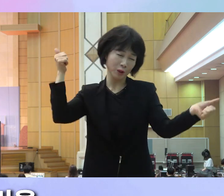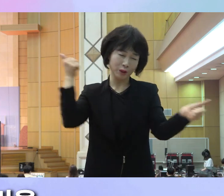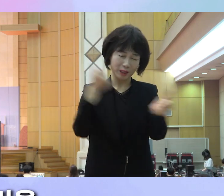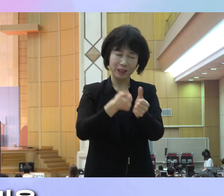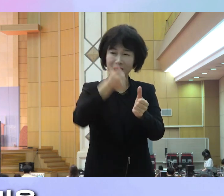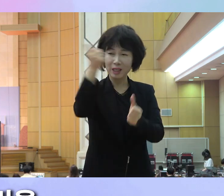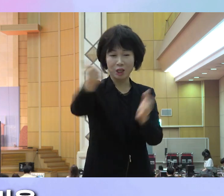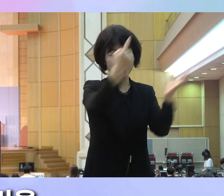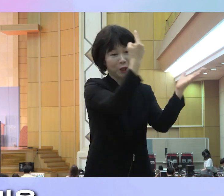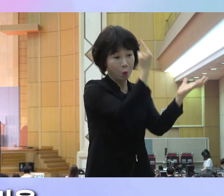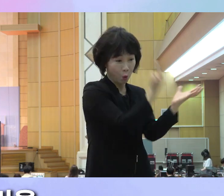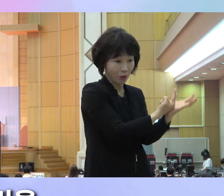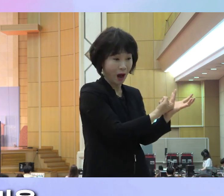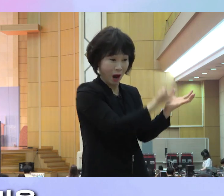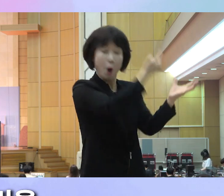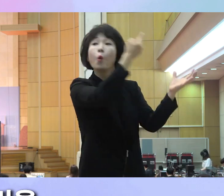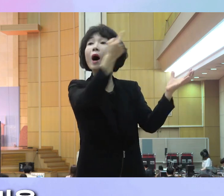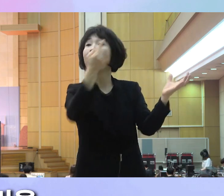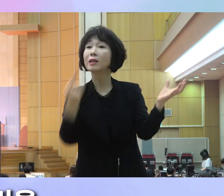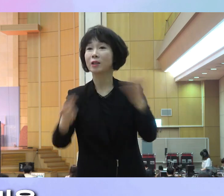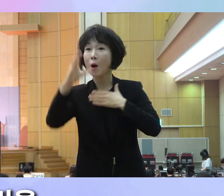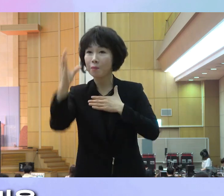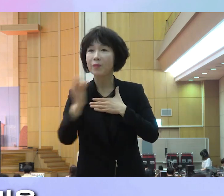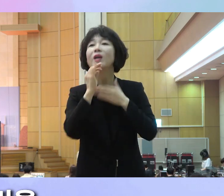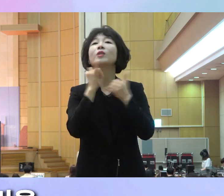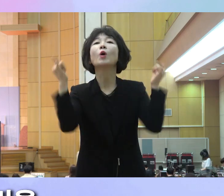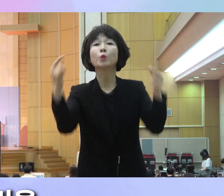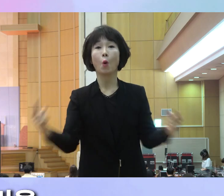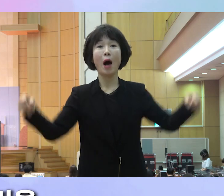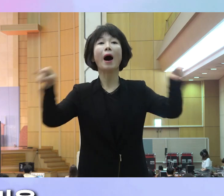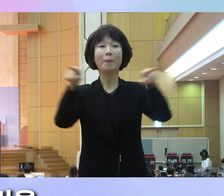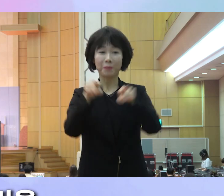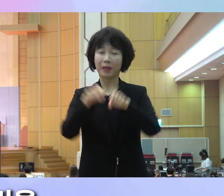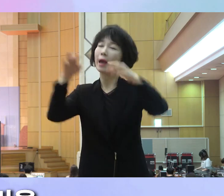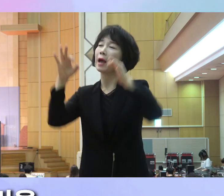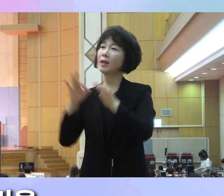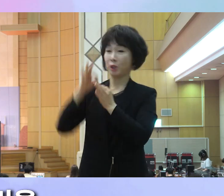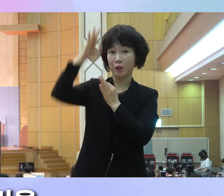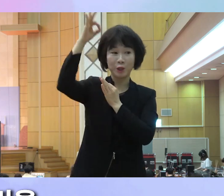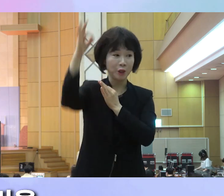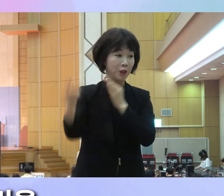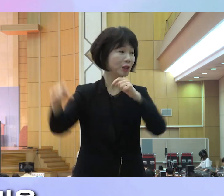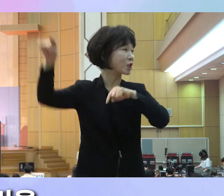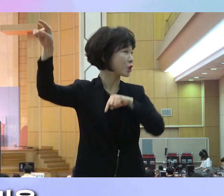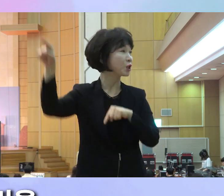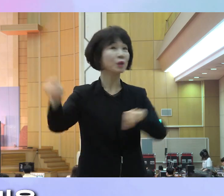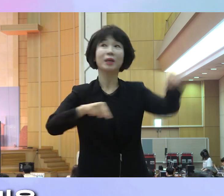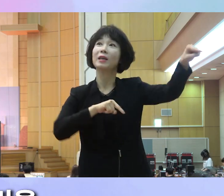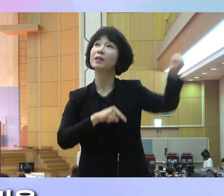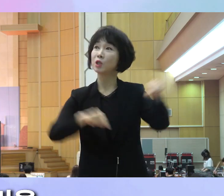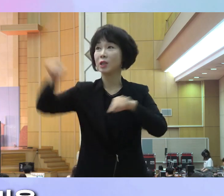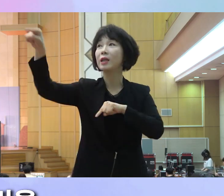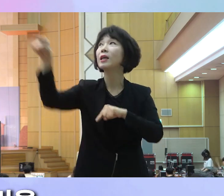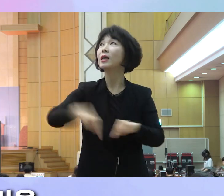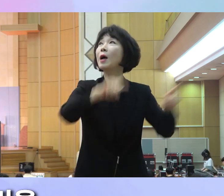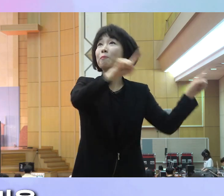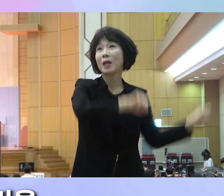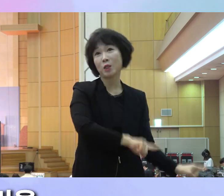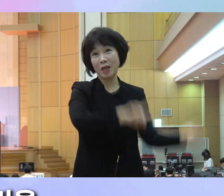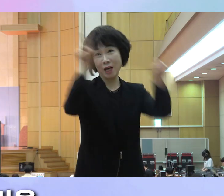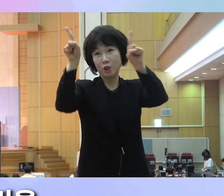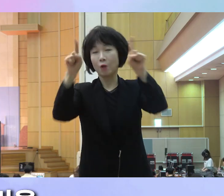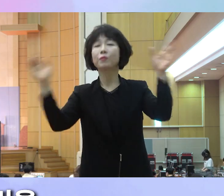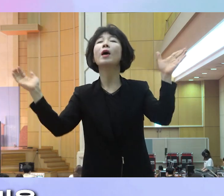어둠을 이기시고 나와서 성도 함께 길이